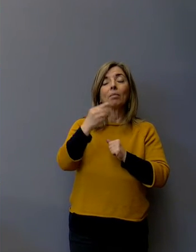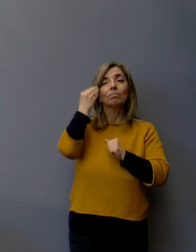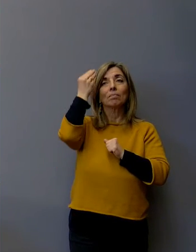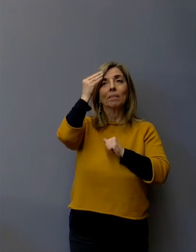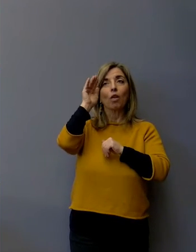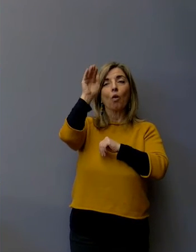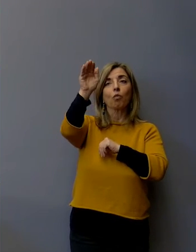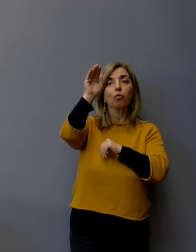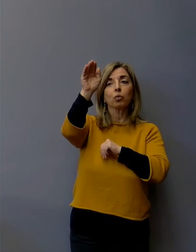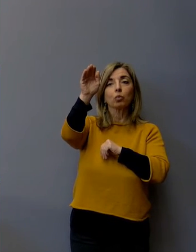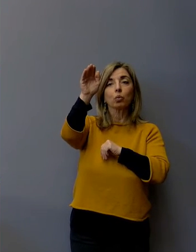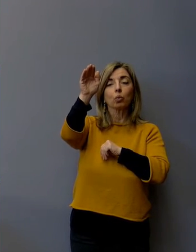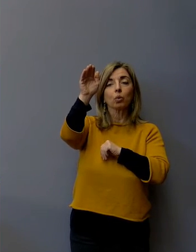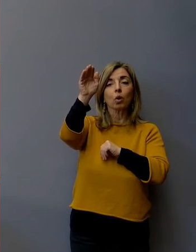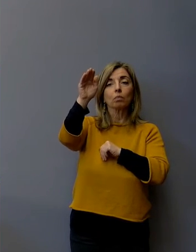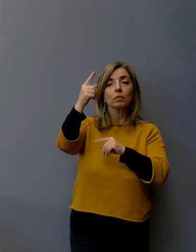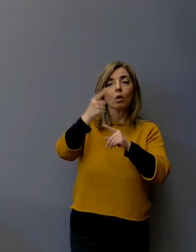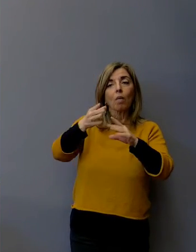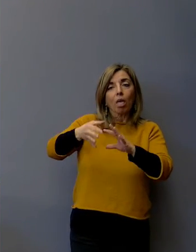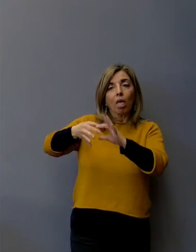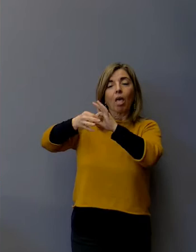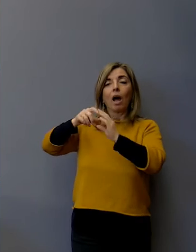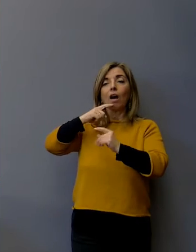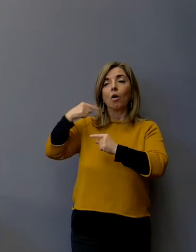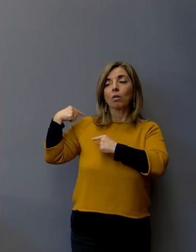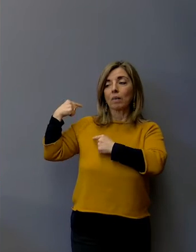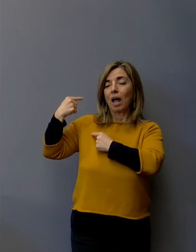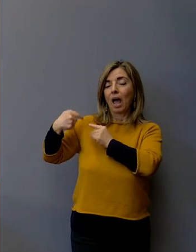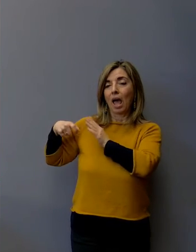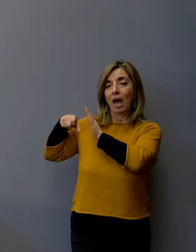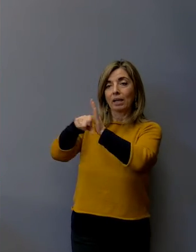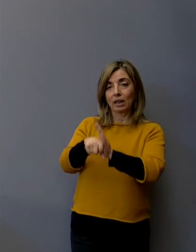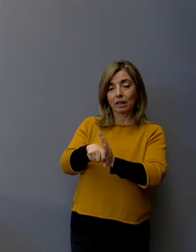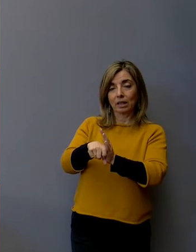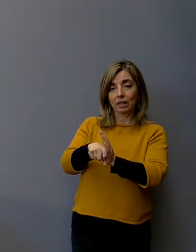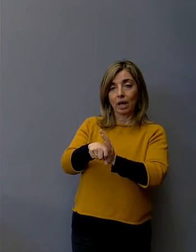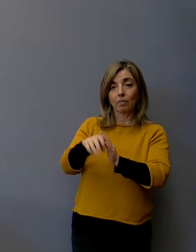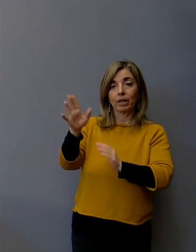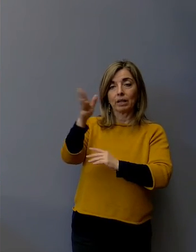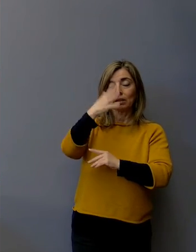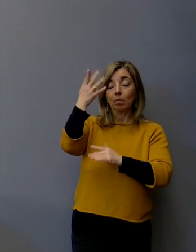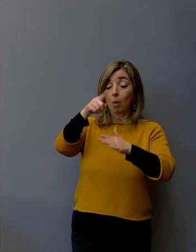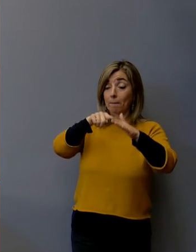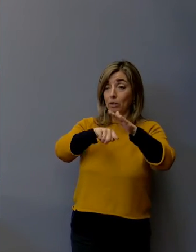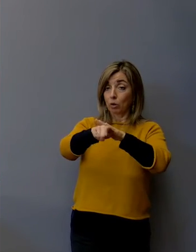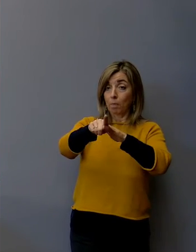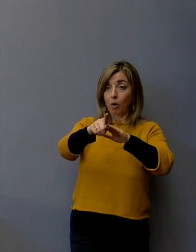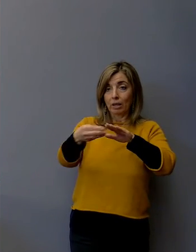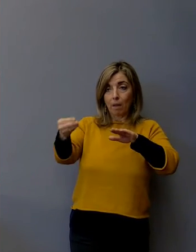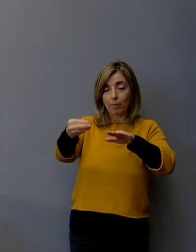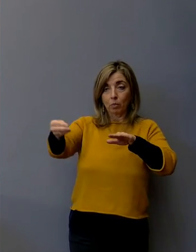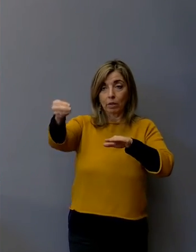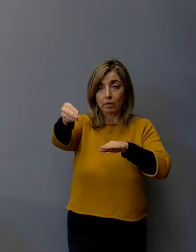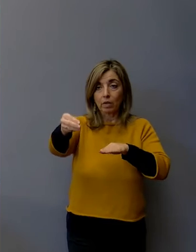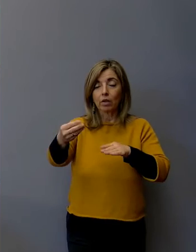questa amministrazione ha ereditato penso al water front di levante al prolungamento della metropolitana alle infrastrutture stradali della strada